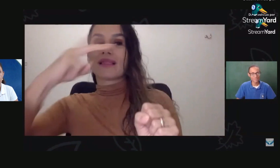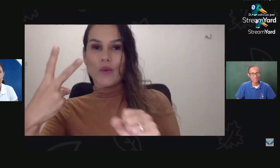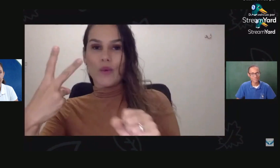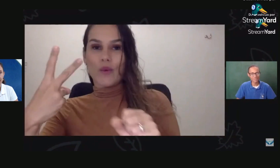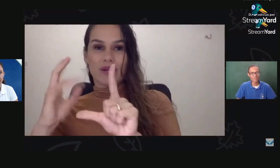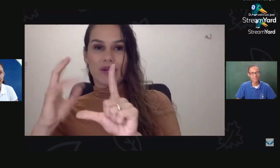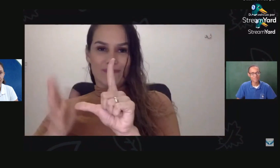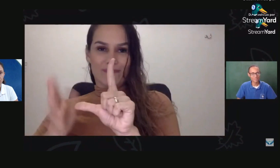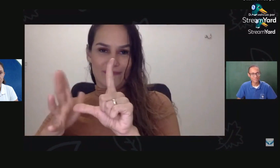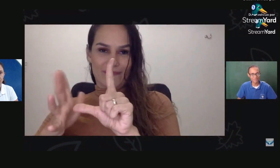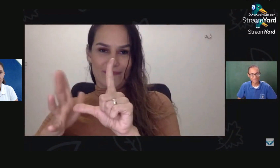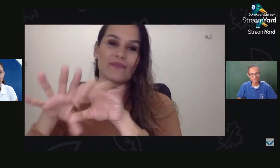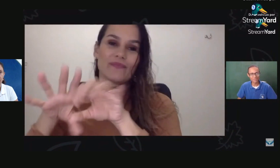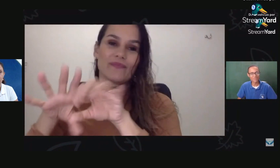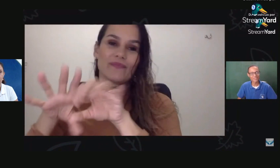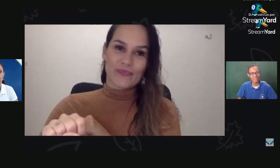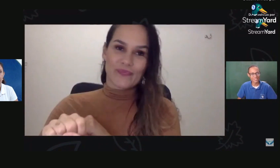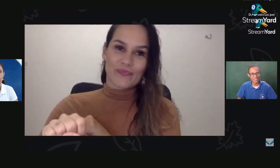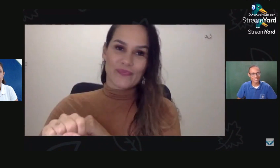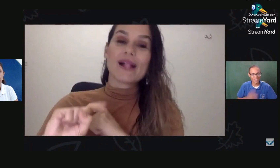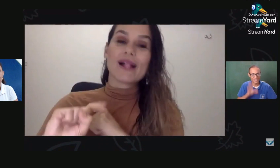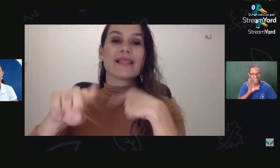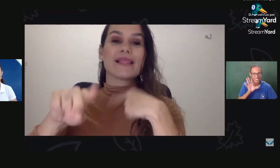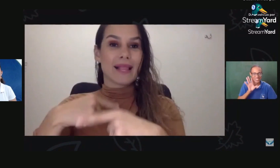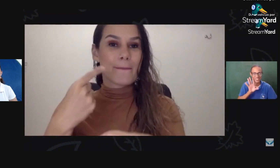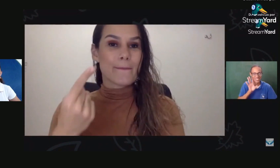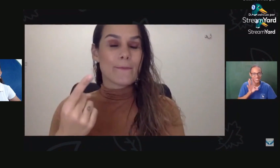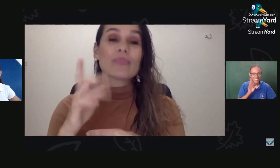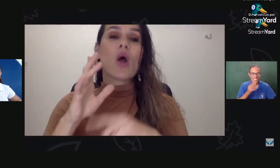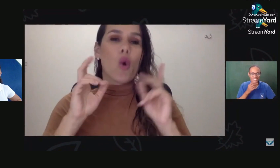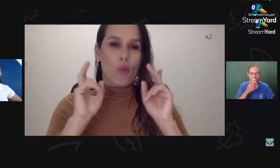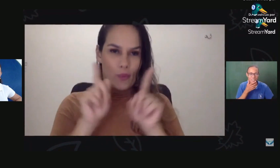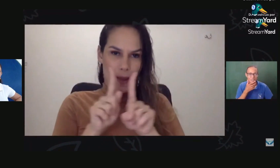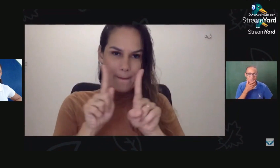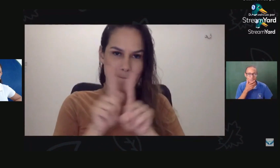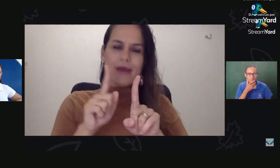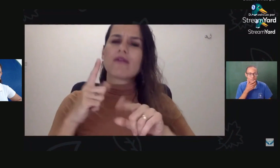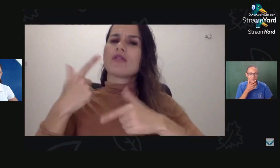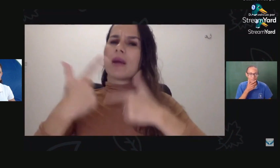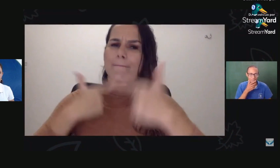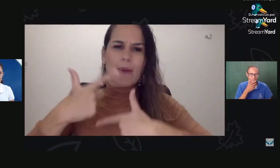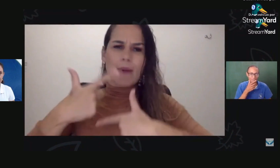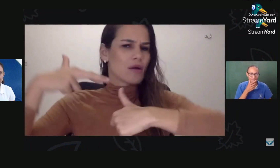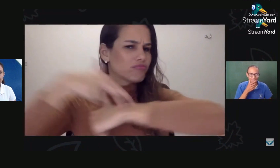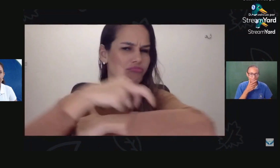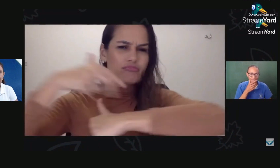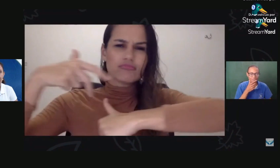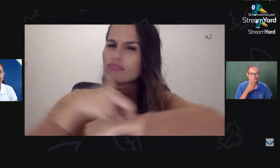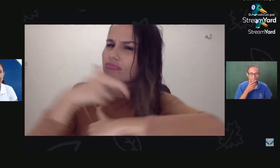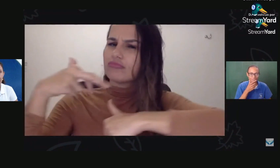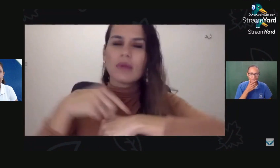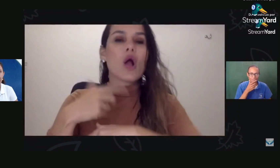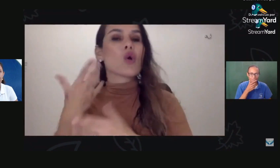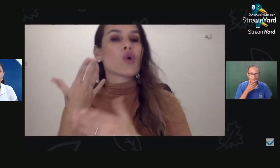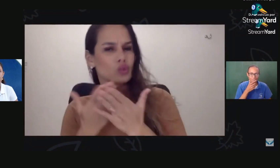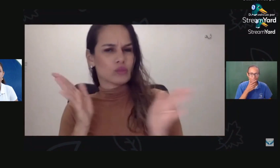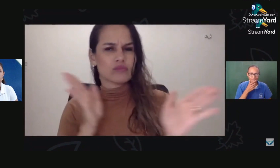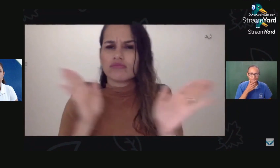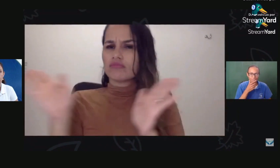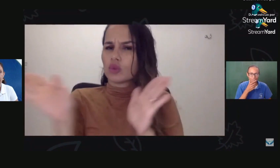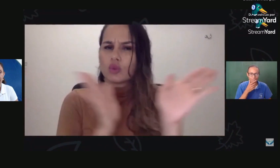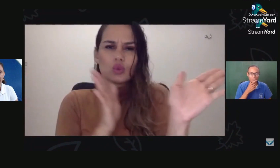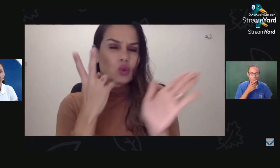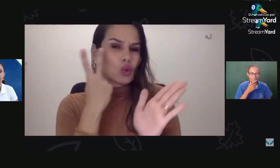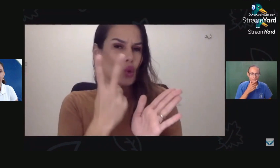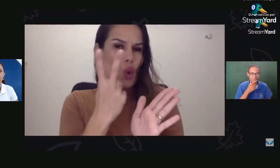curso de contabilidade, né, logo depois fiz também o curso de Letras Libras. E trabalhei um tempo